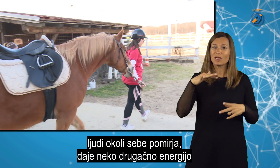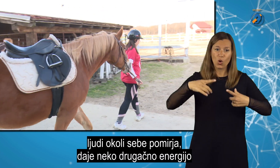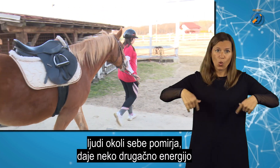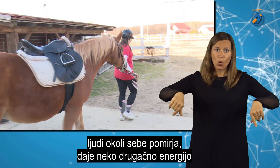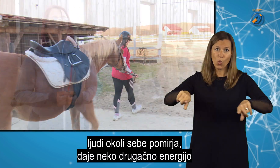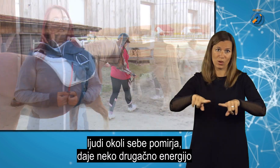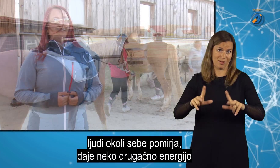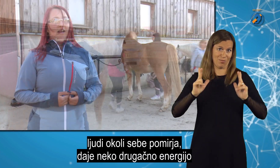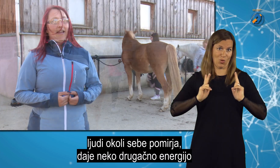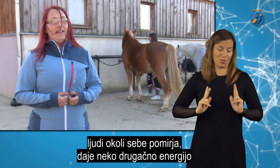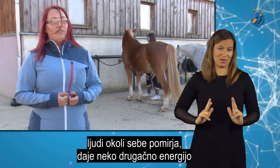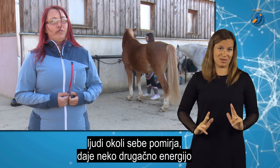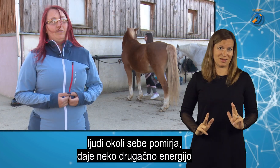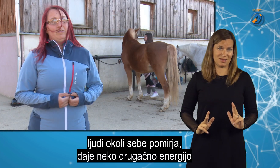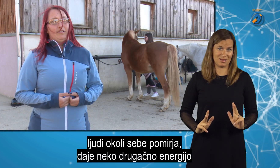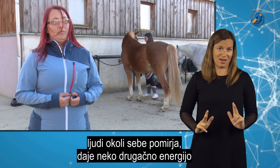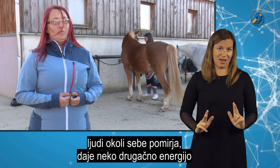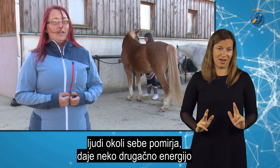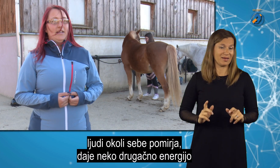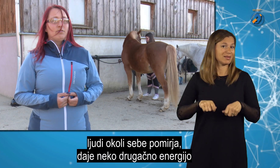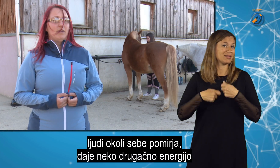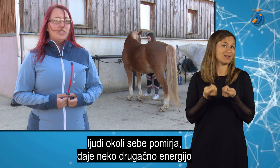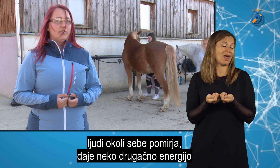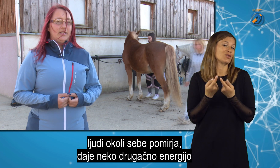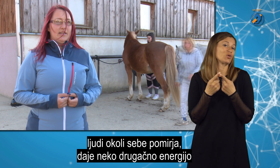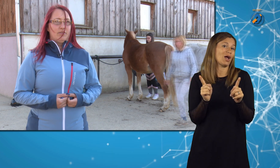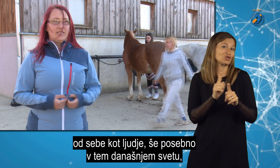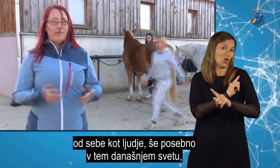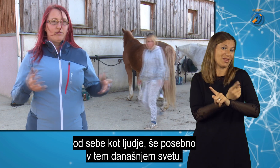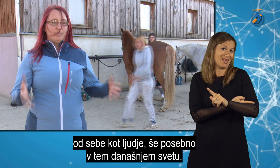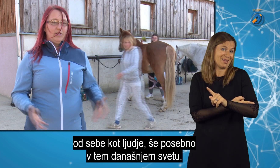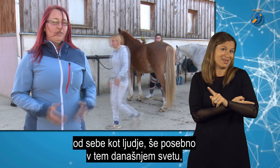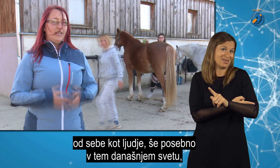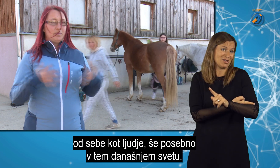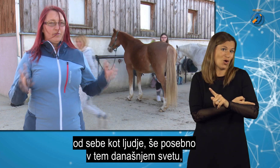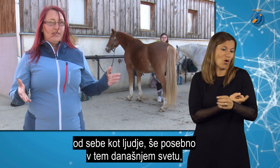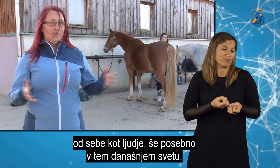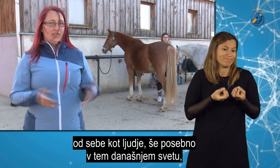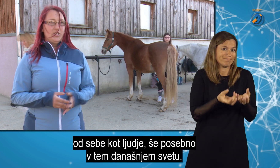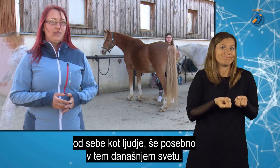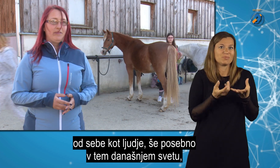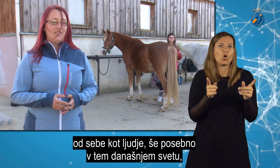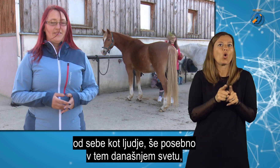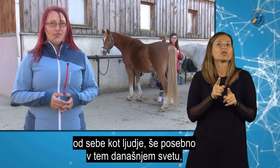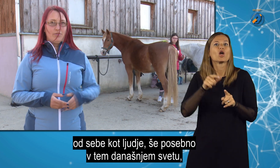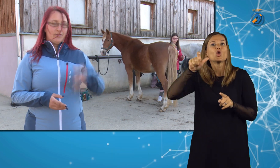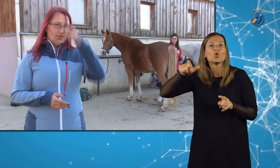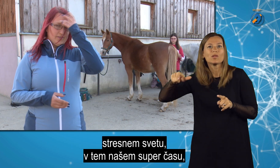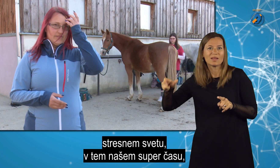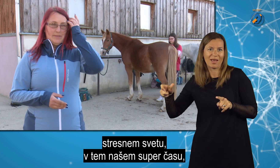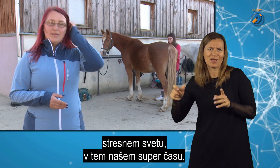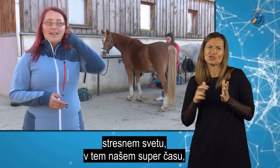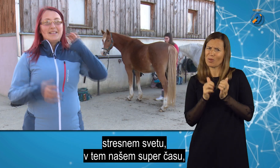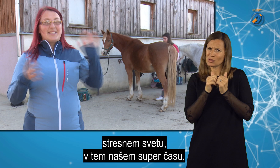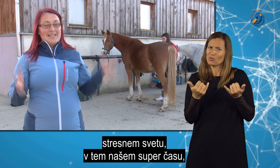pomirja, daje neko, bomo rekli, drugačno energijo od sebe kot pa ljudje, sploh v tem današnjem svetu,